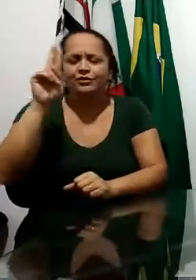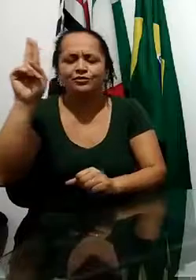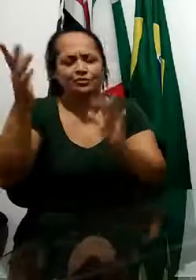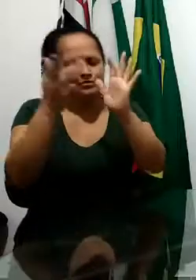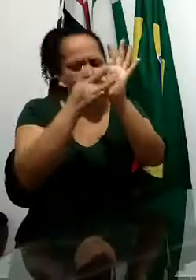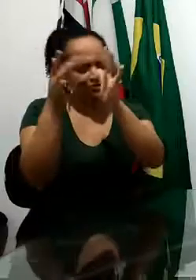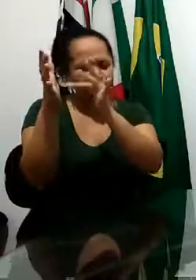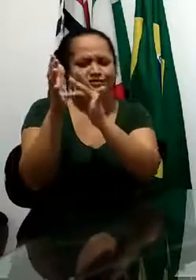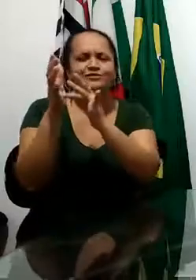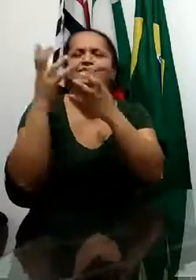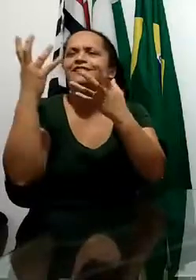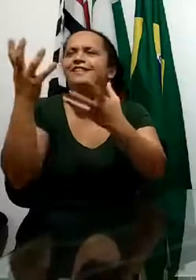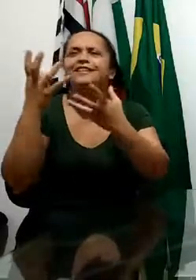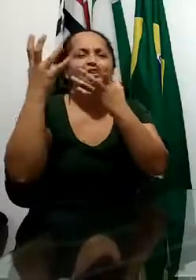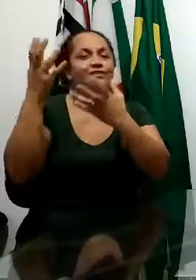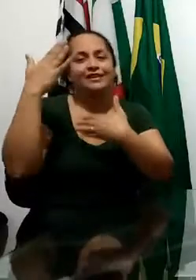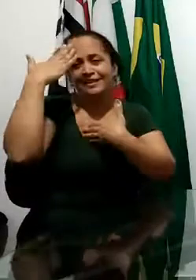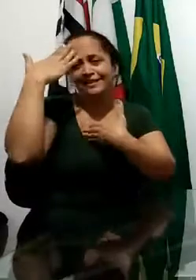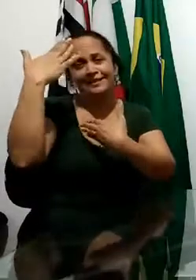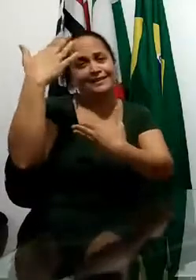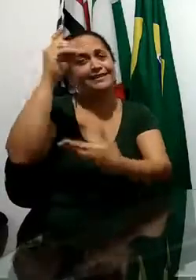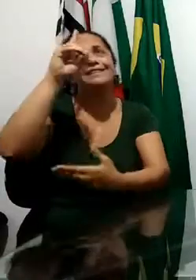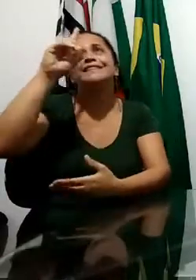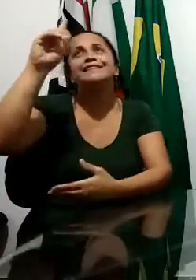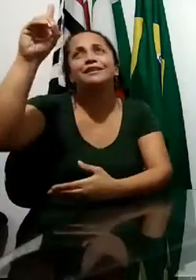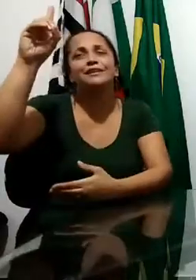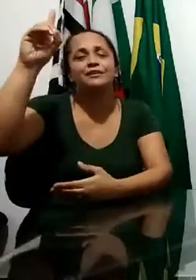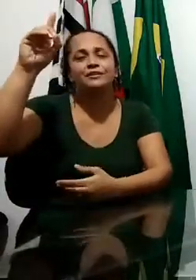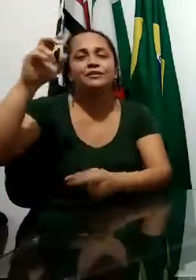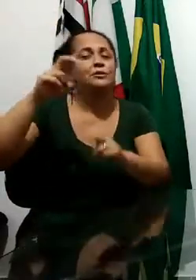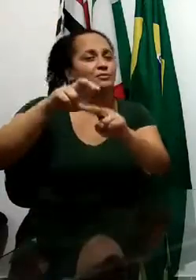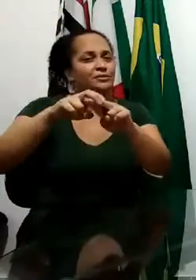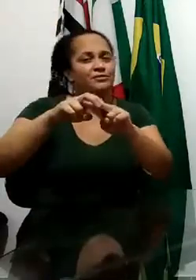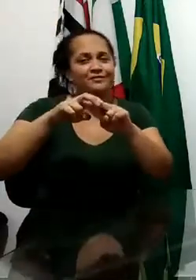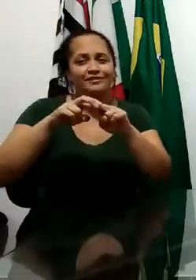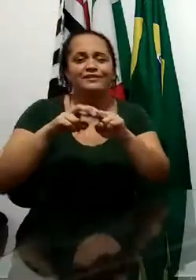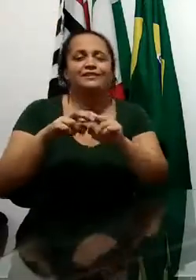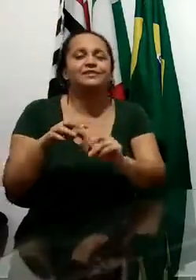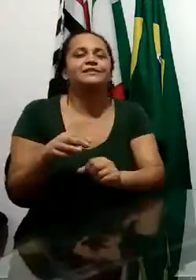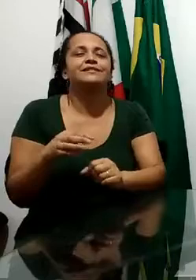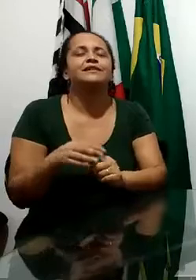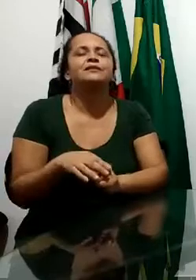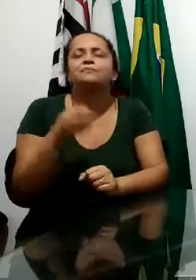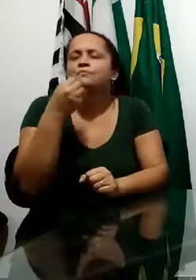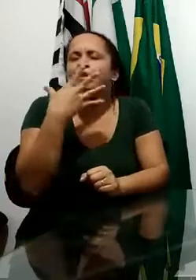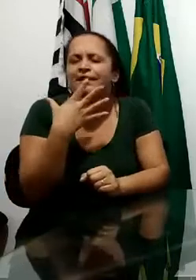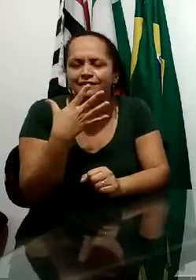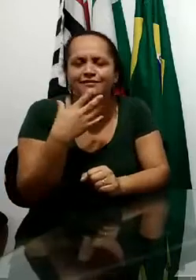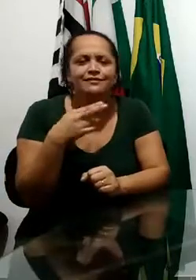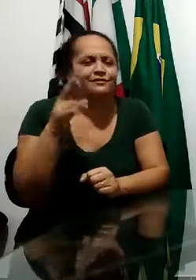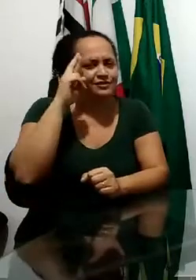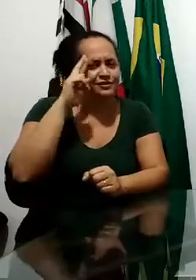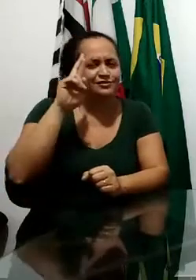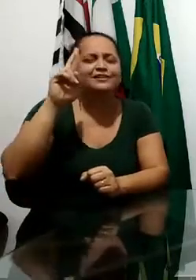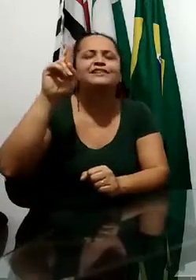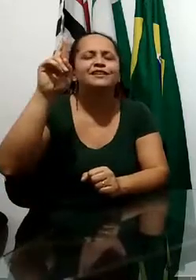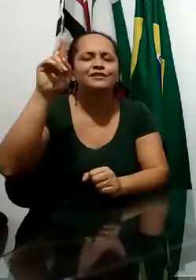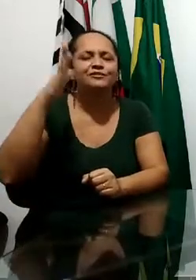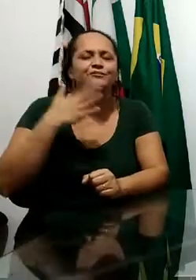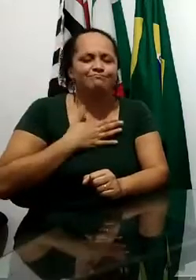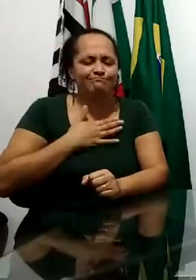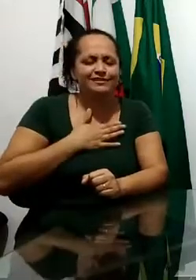Filho Jesus, eu quero aqui te agradecer, Pai, por essa grande oportunidade que o Senhor me concedeu